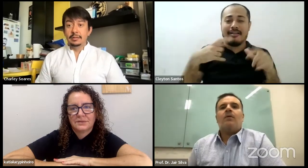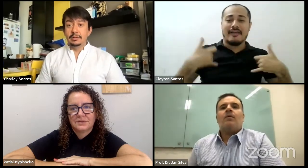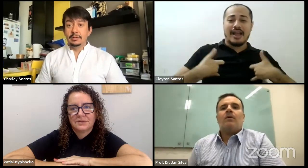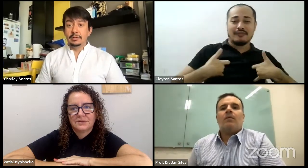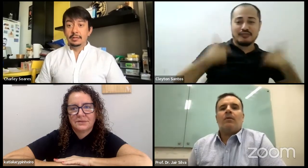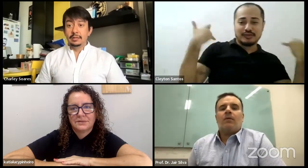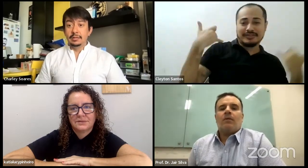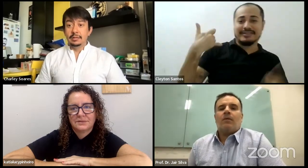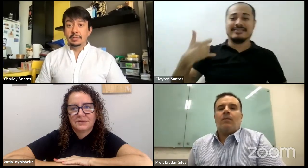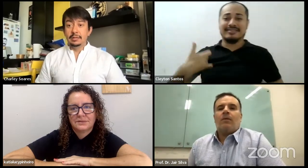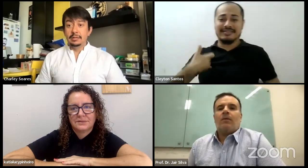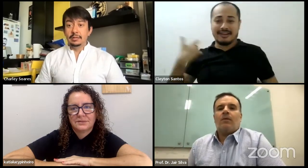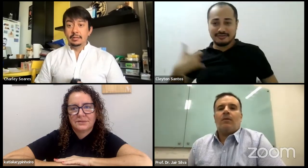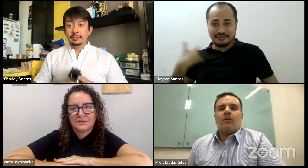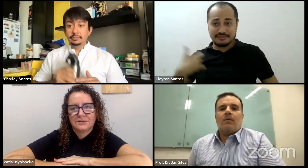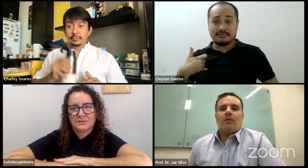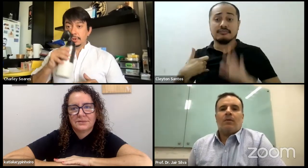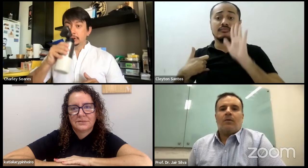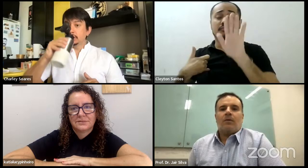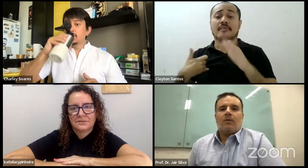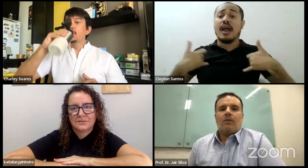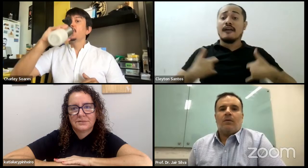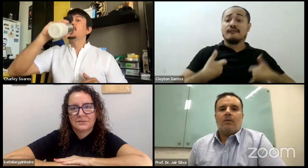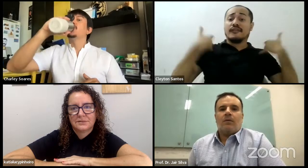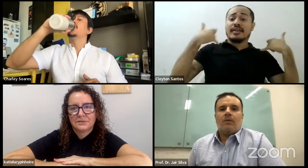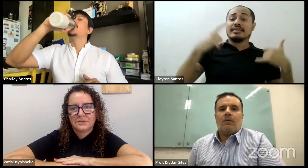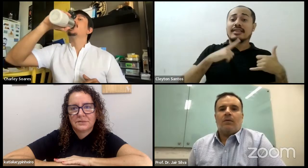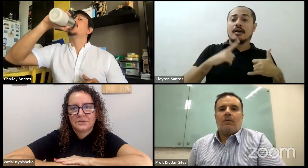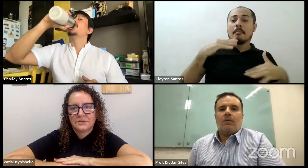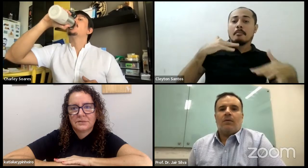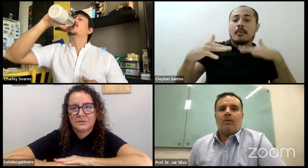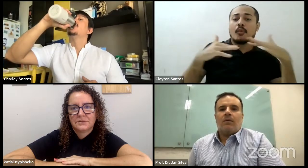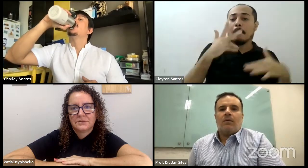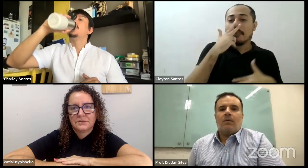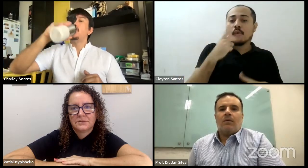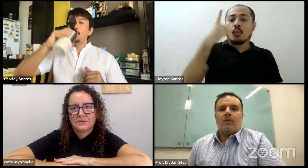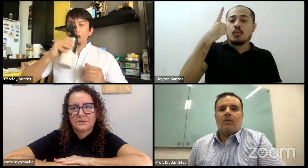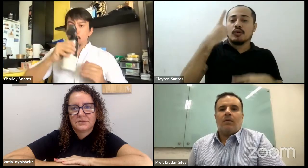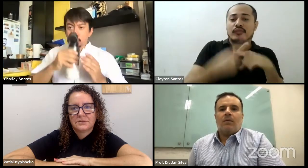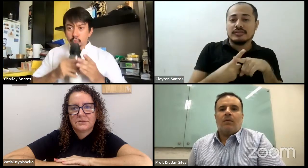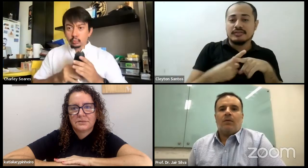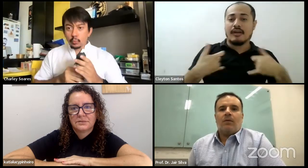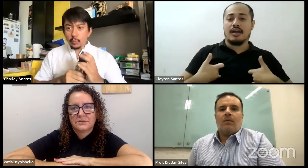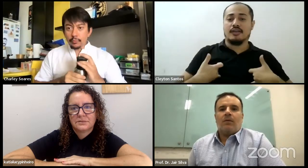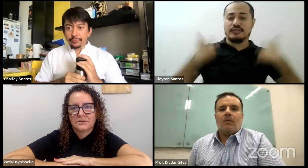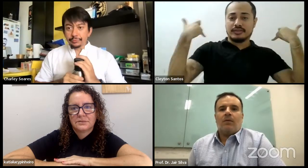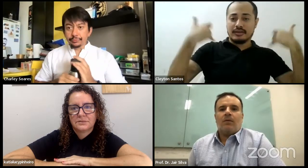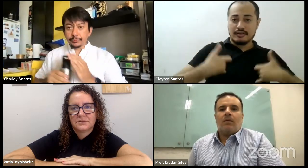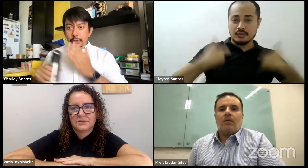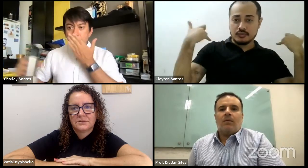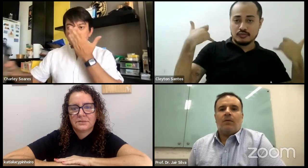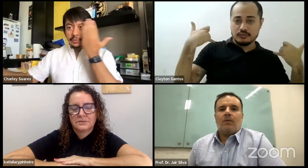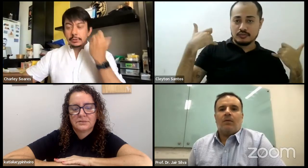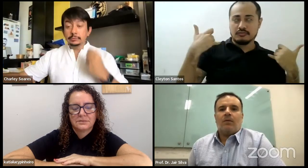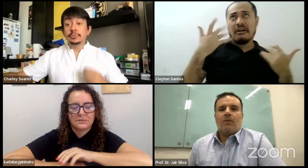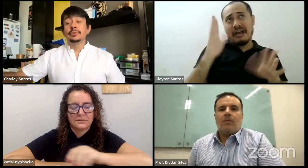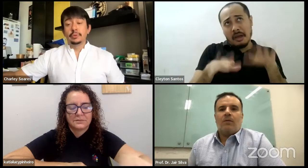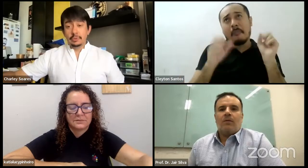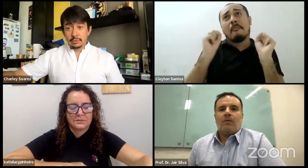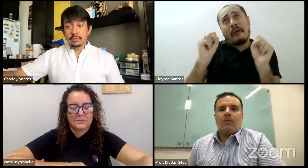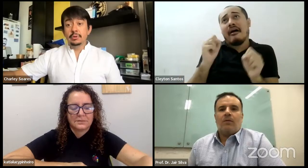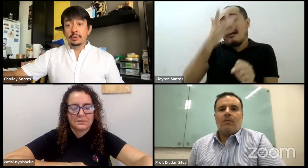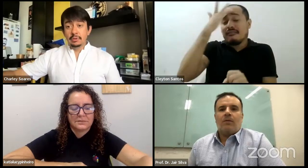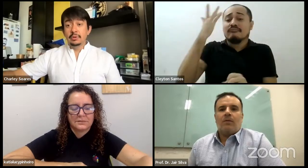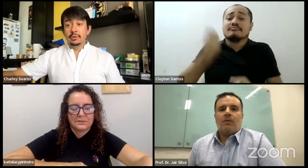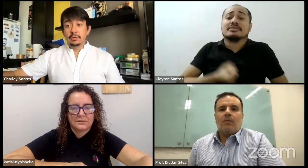Certo, eu trouxe porque são sinais com a mesma configuração de mão, o movimento é muito parecido, né? O